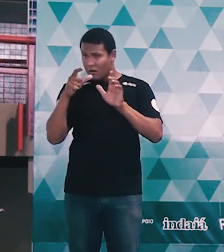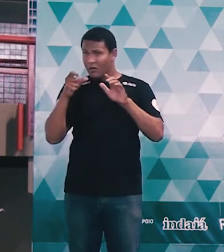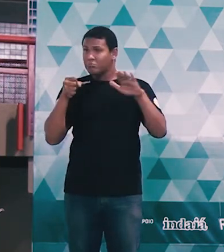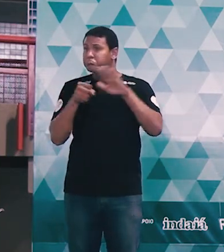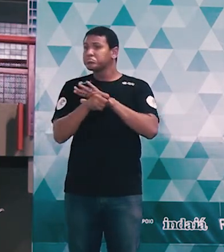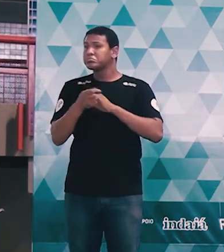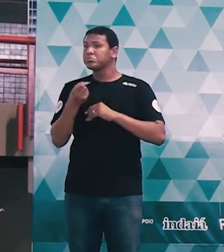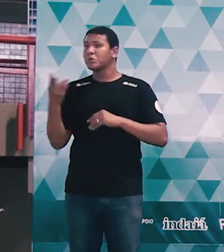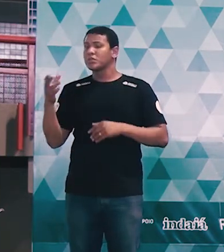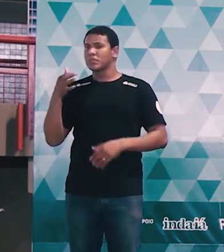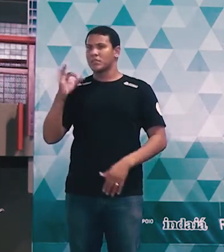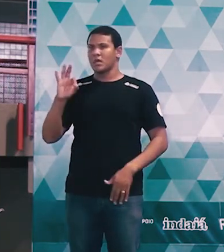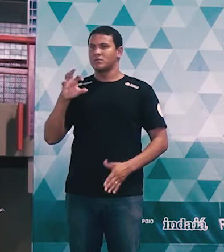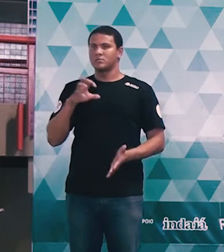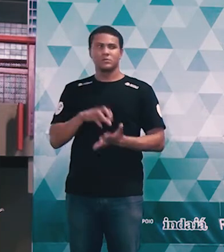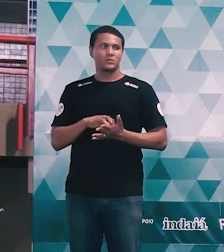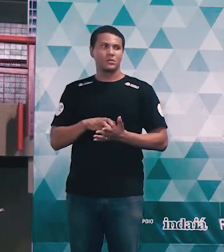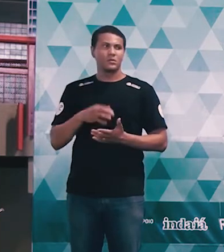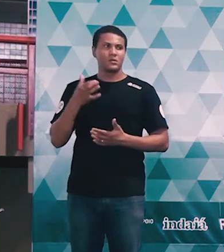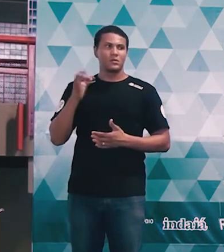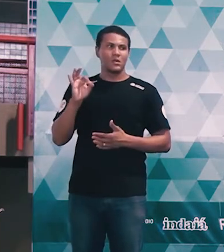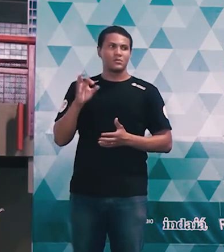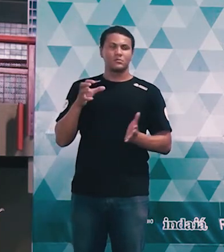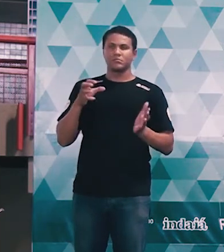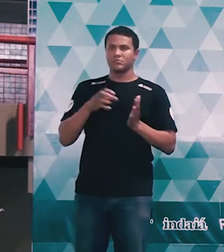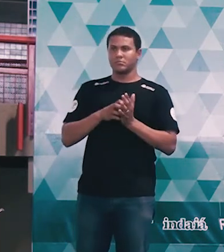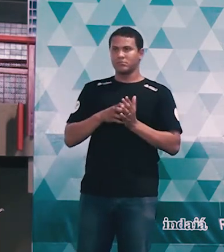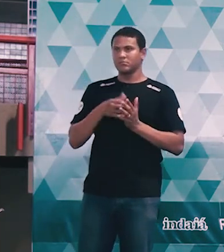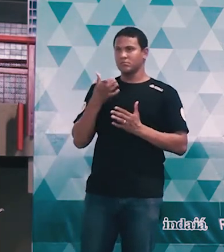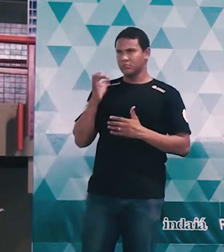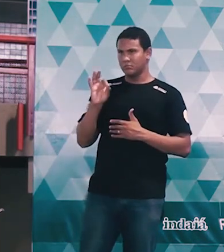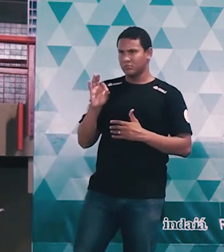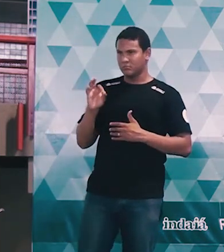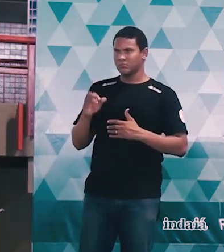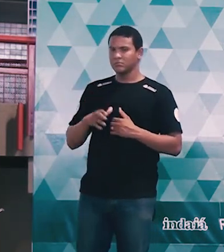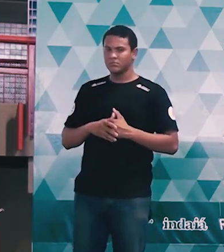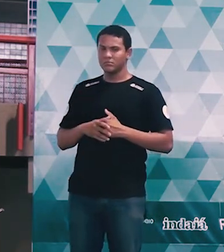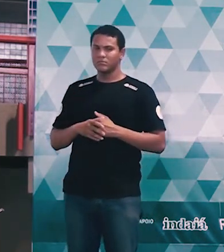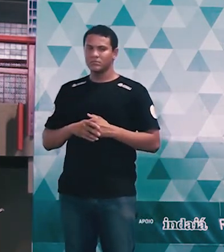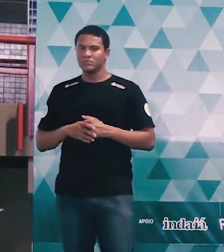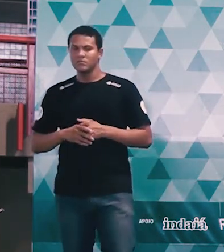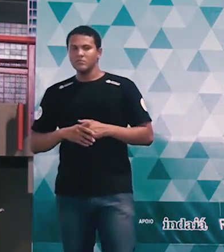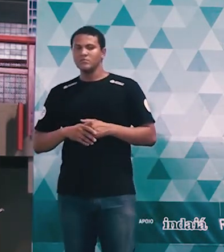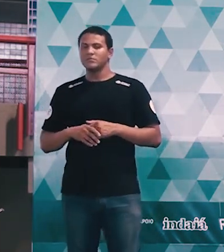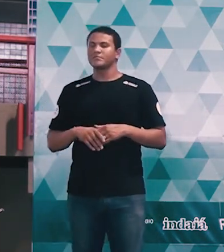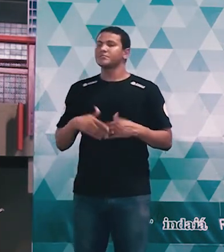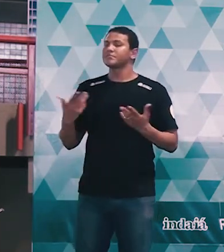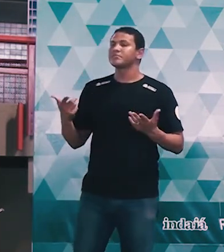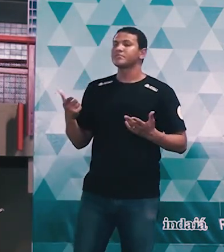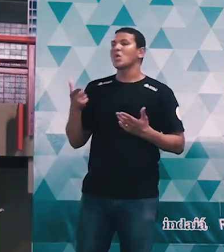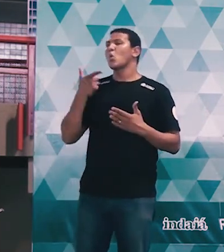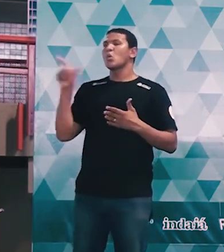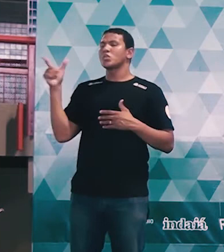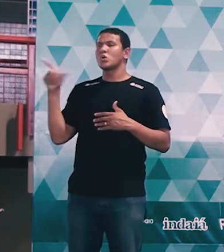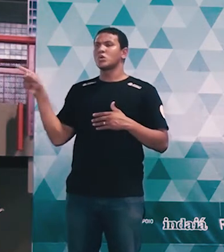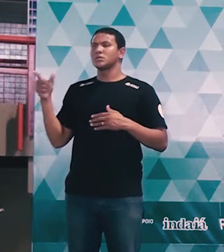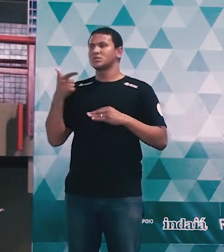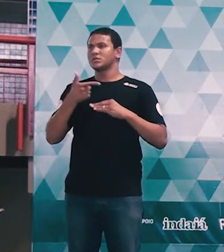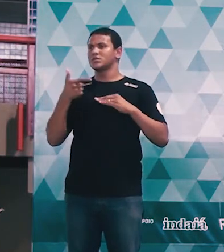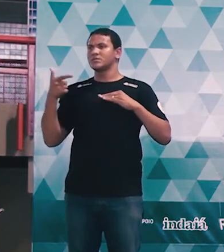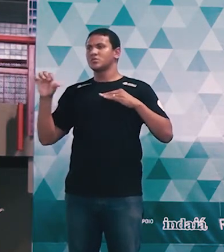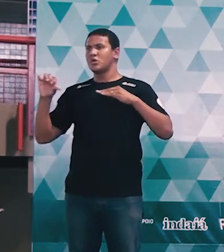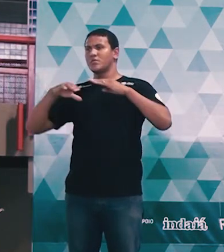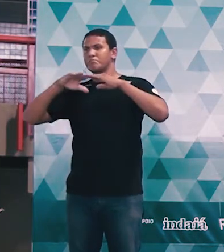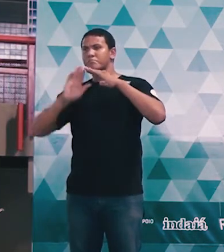Está escrito aí no texto. Para cada uma dessas regiões, são 10 funcionários. O que mais ele vai colocar? E para as outras regiões? Para as